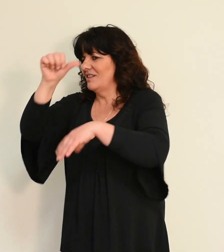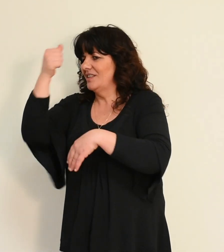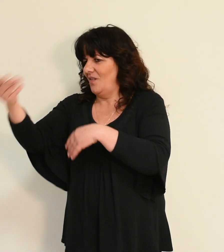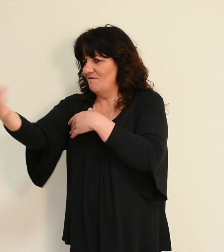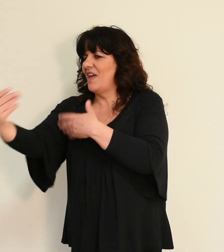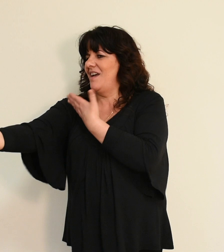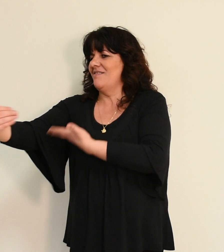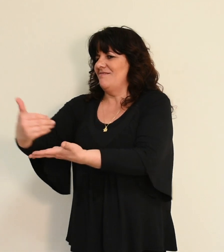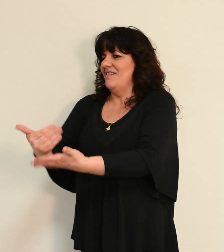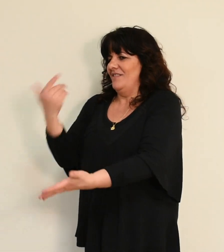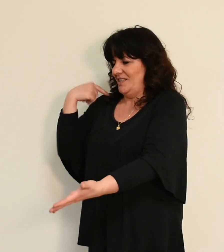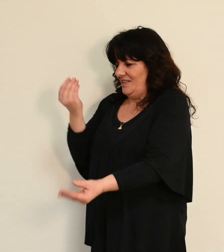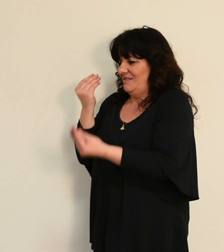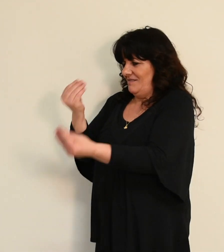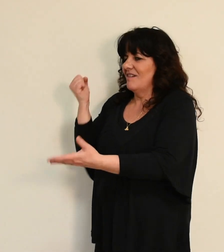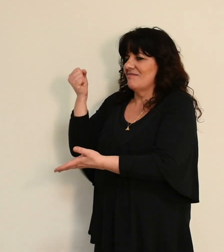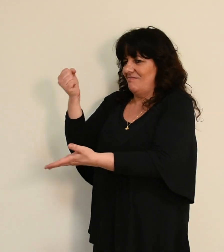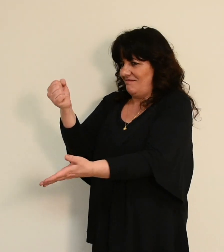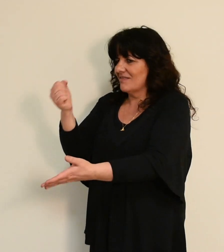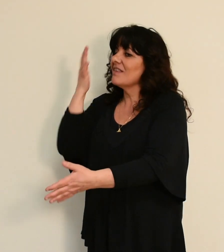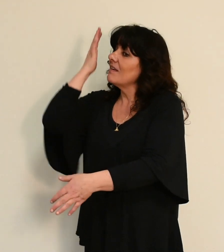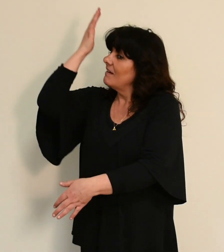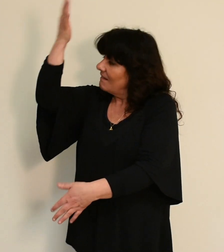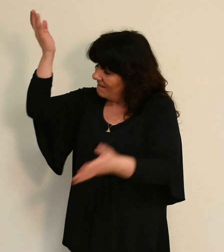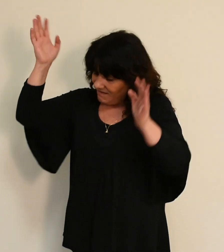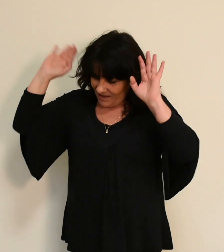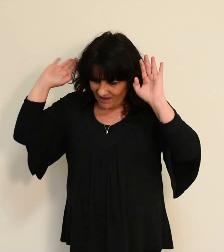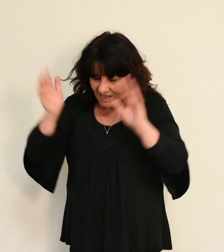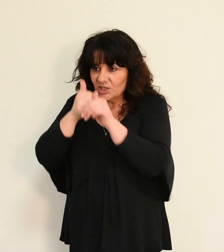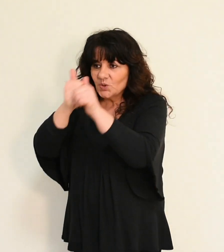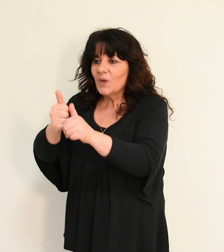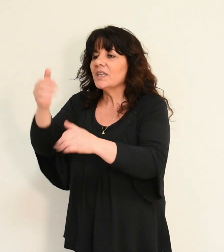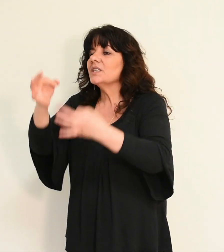Le Seigneur rendra à chacun selon sa justice et sa fidélité.